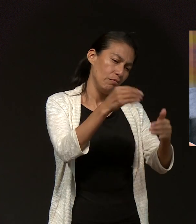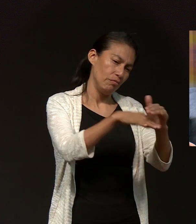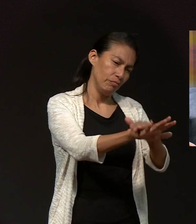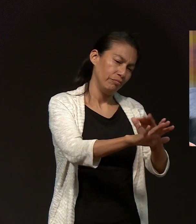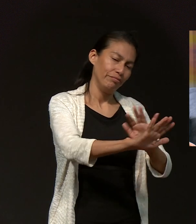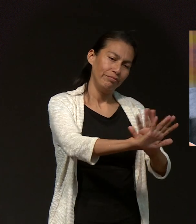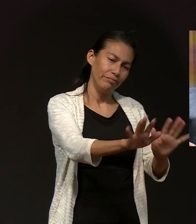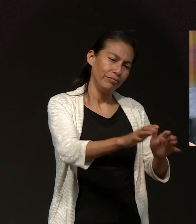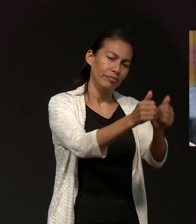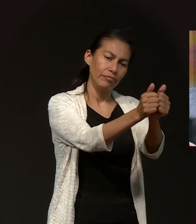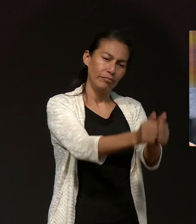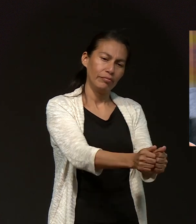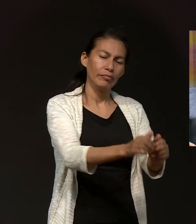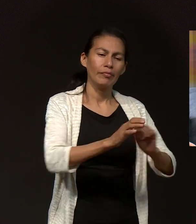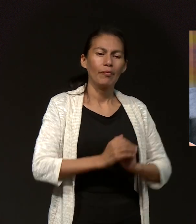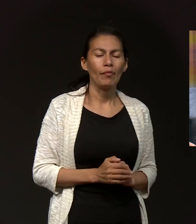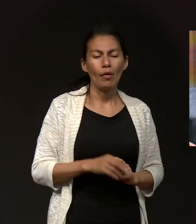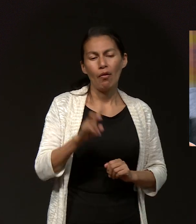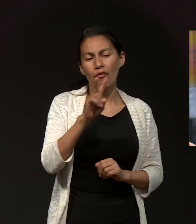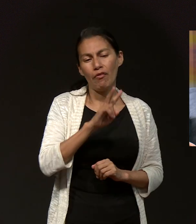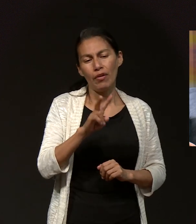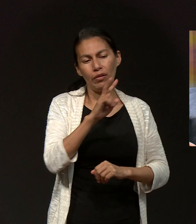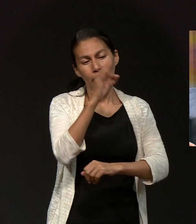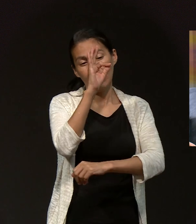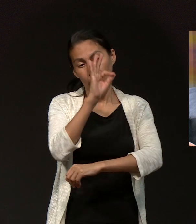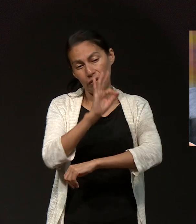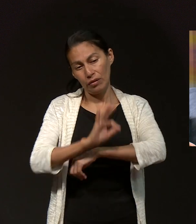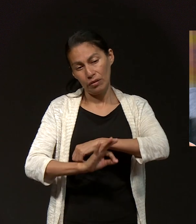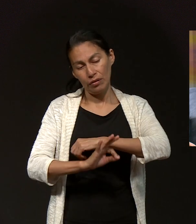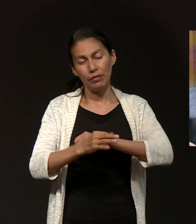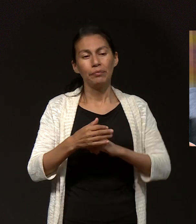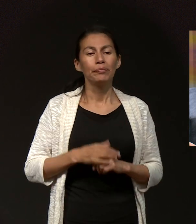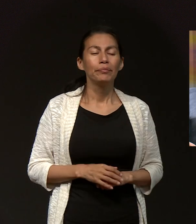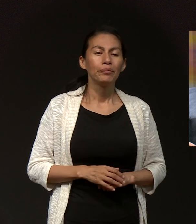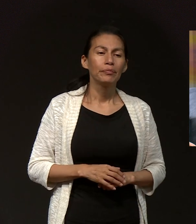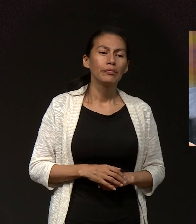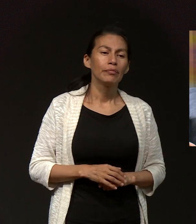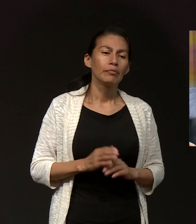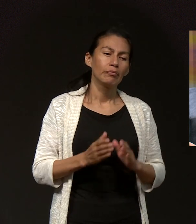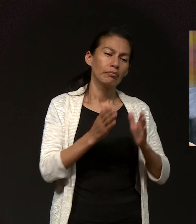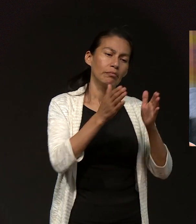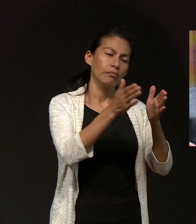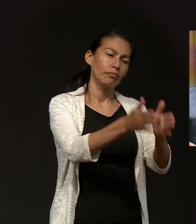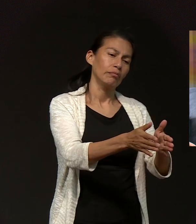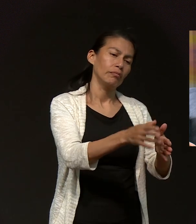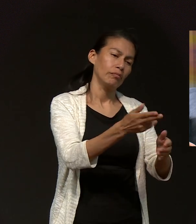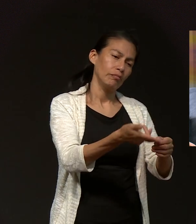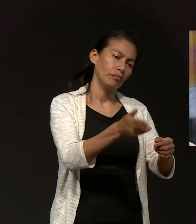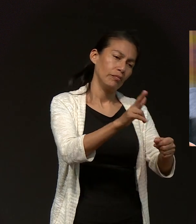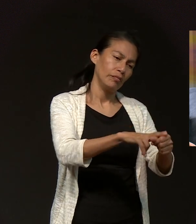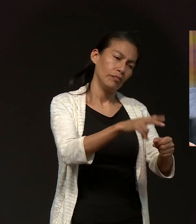Yo lo llevamos, lo llevé un viernes en la tarde, llegó en la ambulancia, yo lo esperé ahí en el hospital.